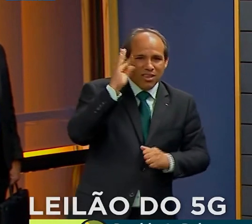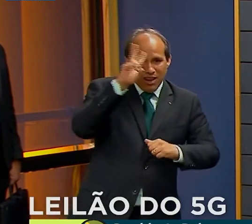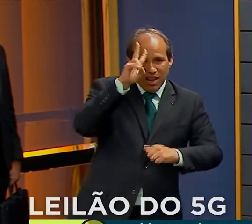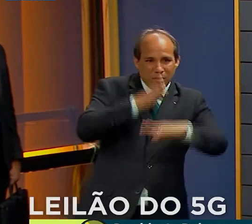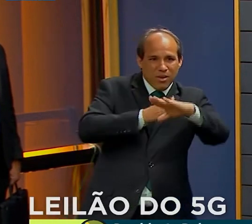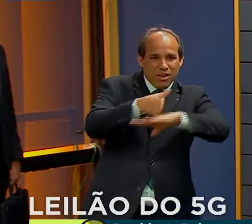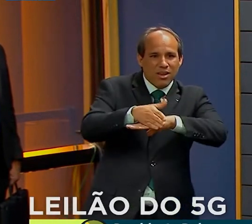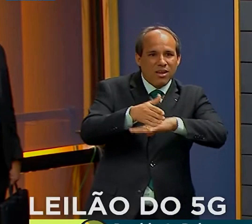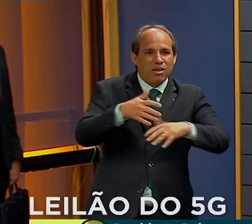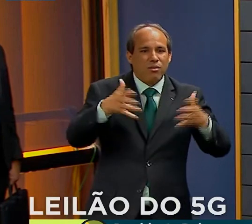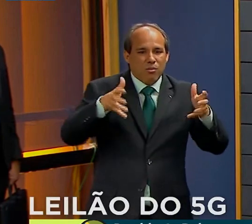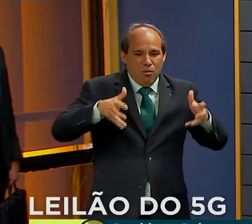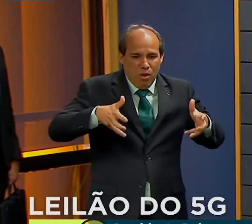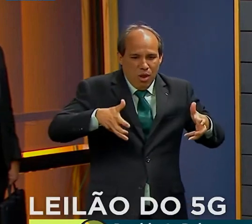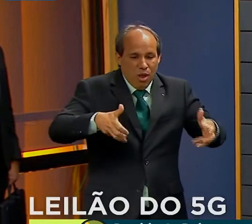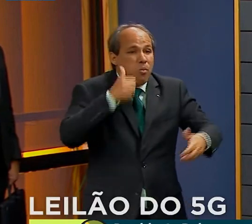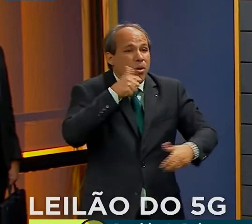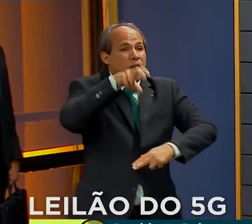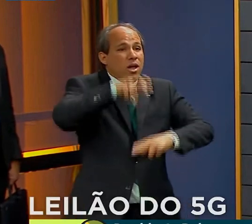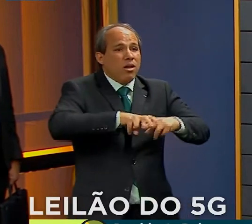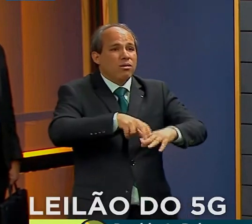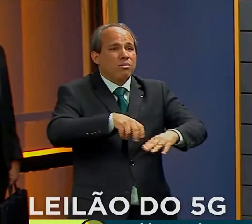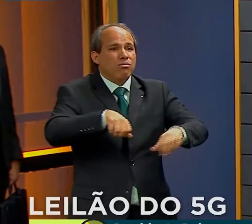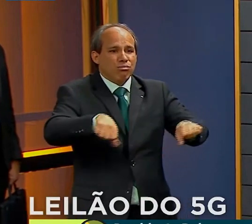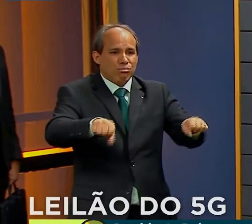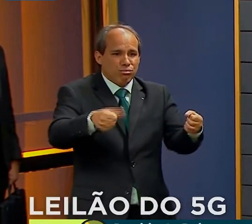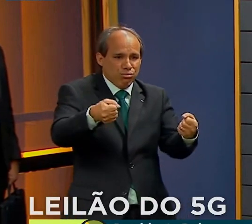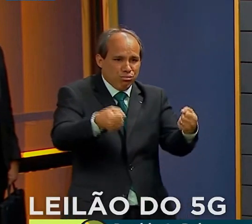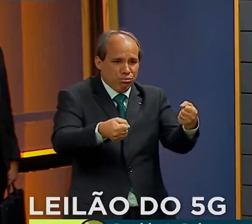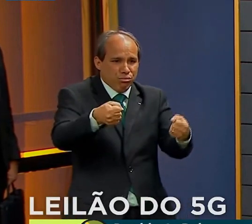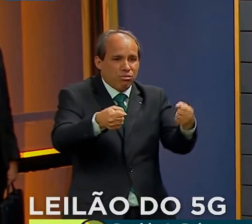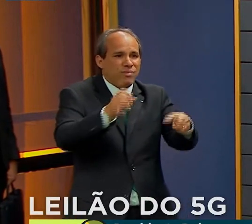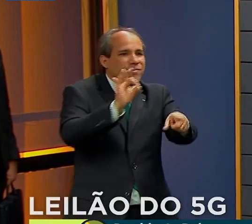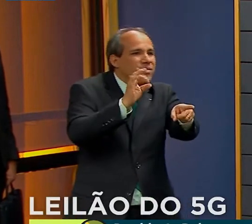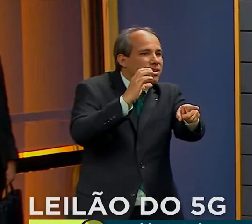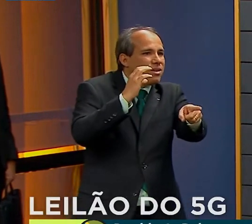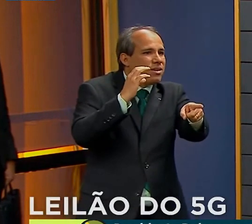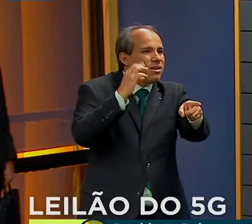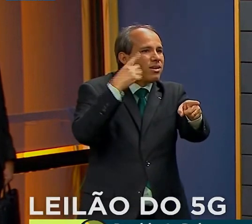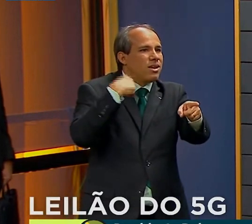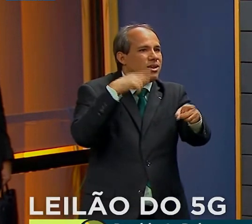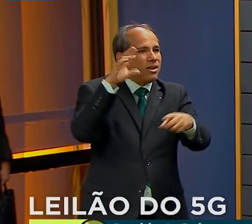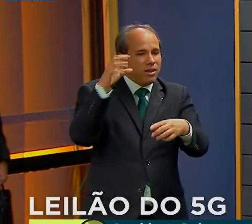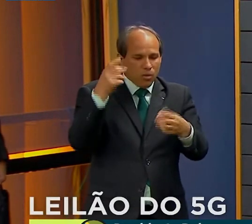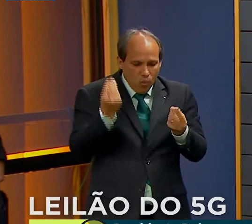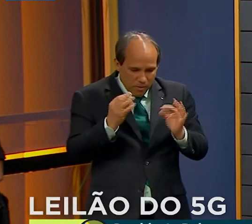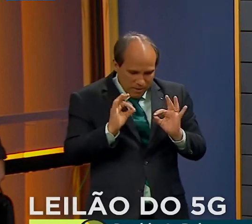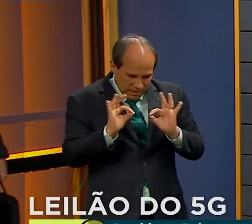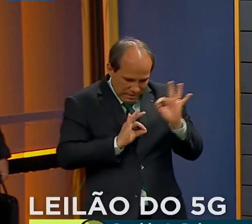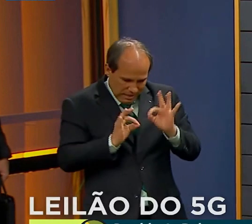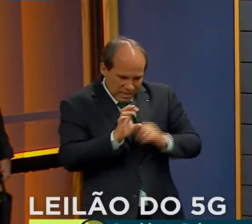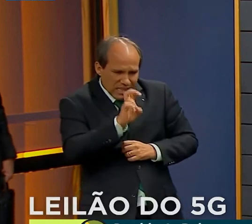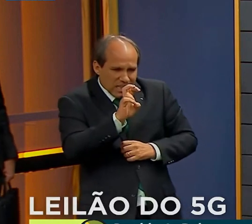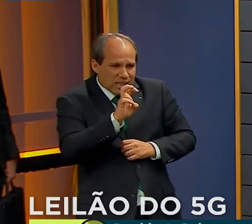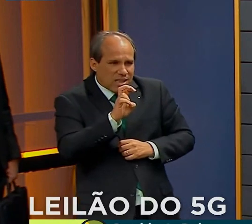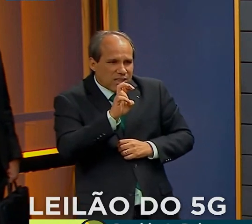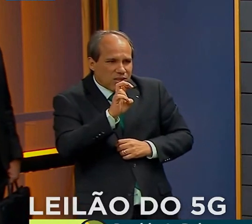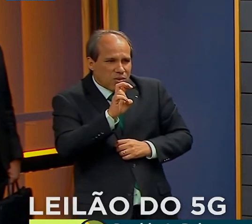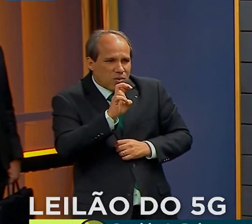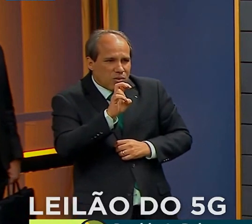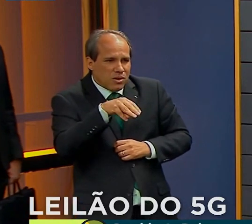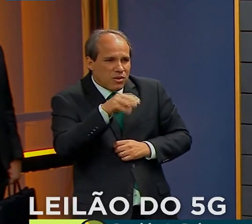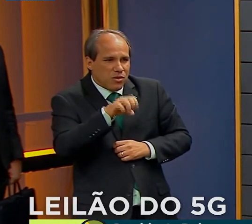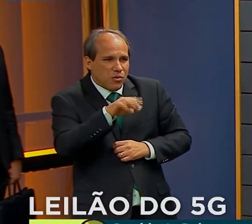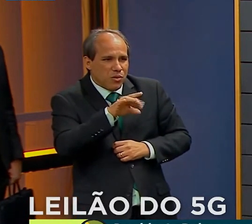pilotando. E a precisão dela ali naquela simulação é de 5 centímetros. A pessoa, a mulher tirar